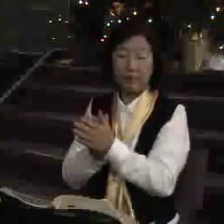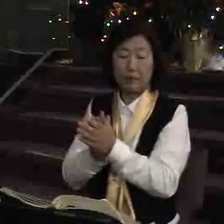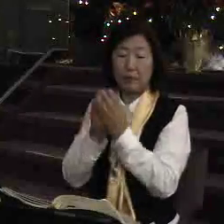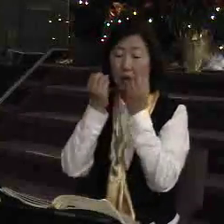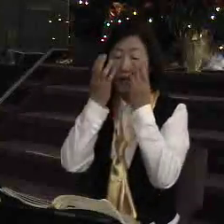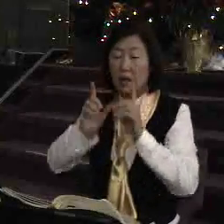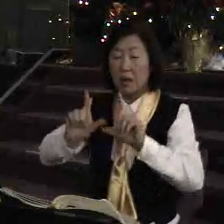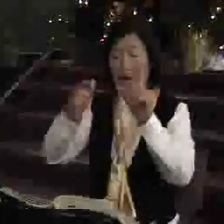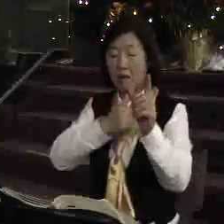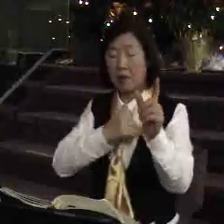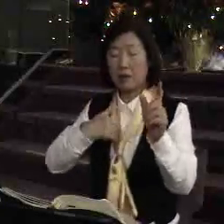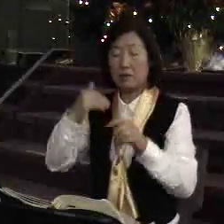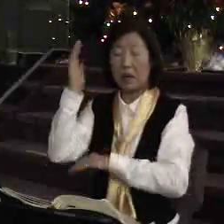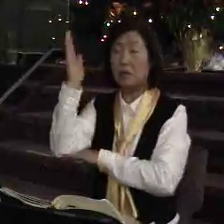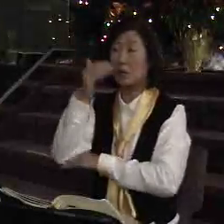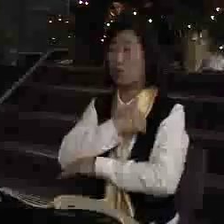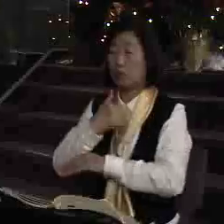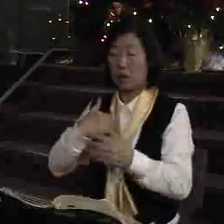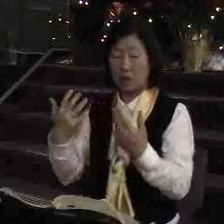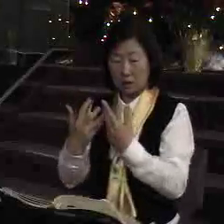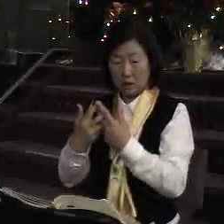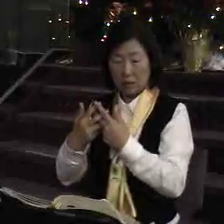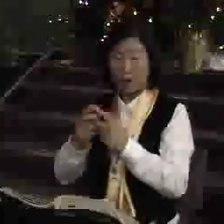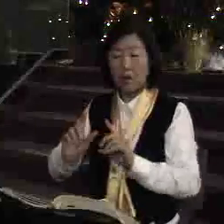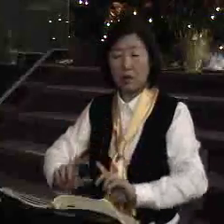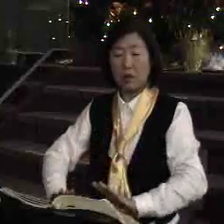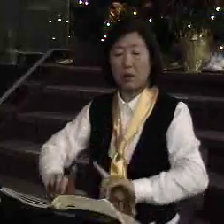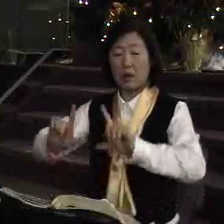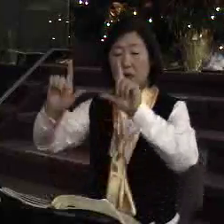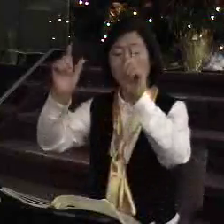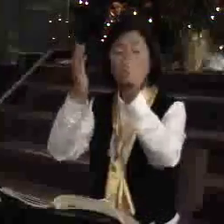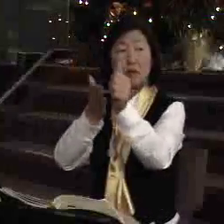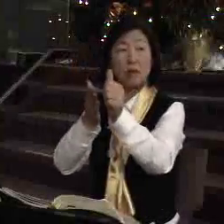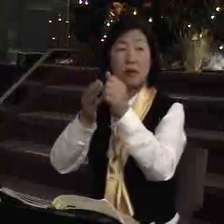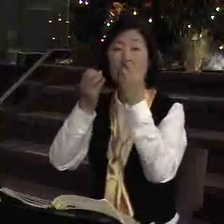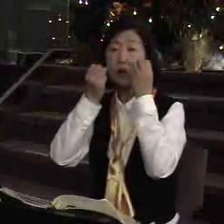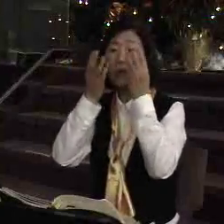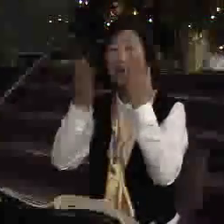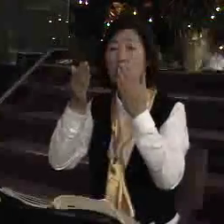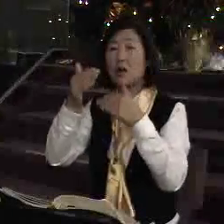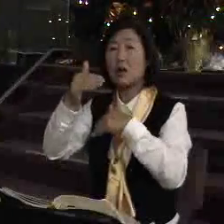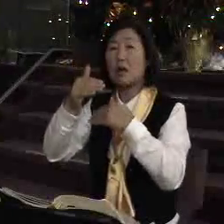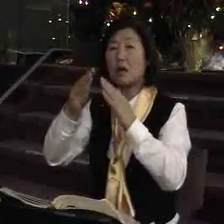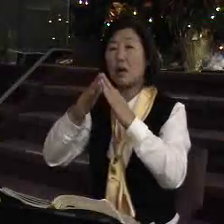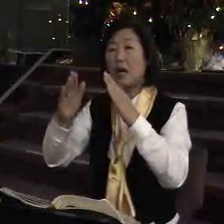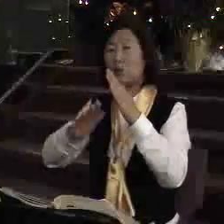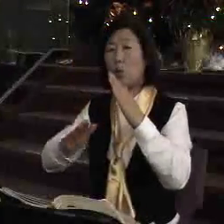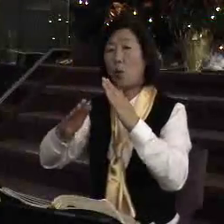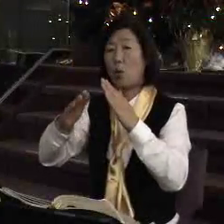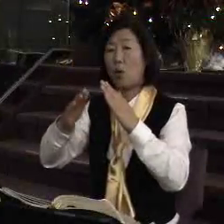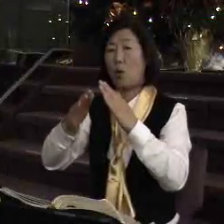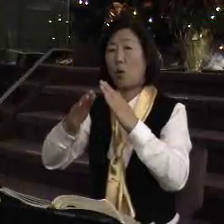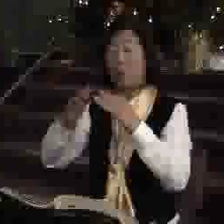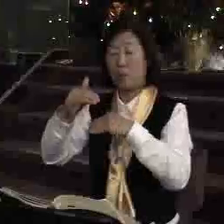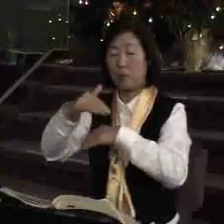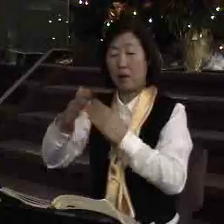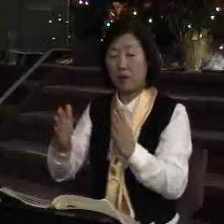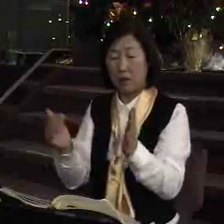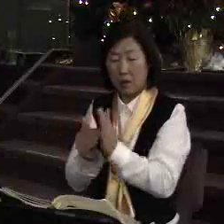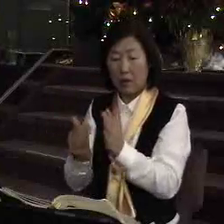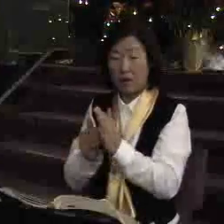말씀으로 충만한 그런 한 해 모두 보내실 수 있기를 바랍니다. 새가족반을 마치신 분들과 함께하는 131차 만남의 시간이